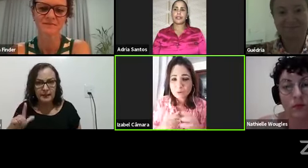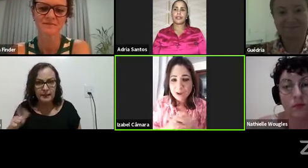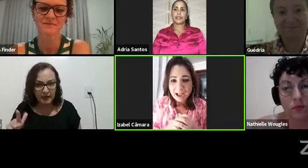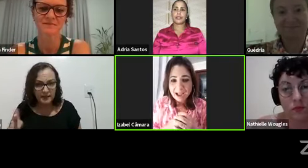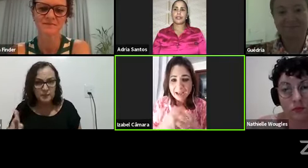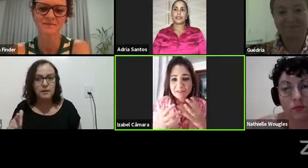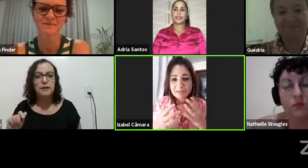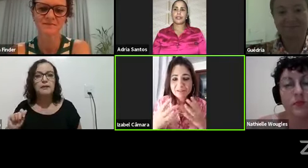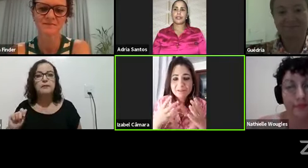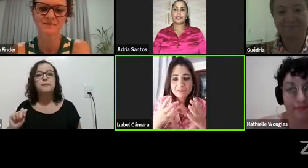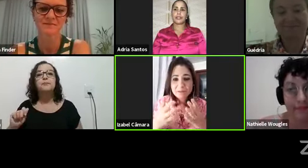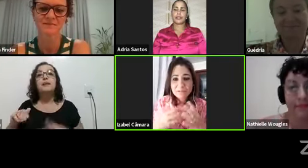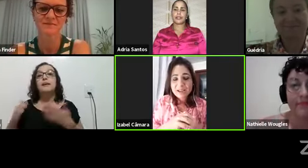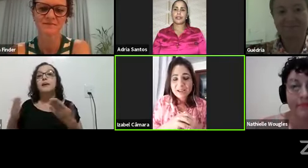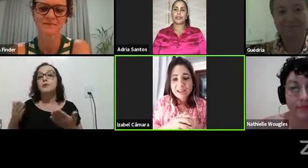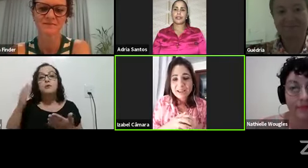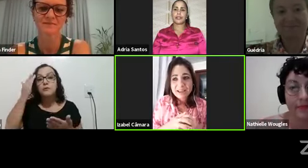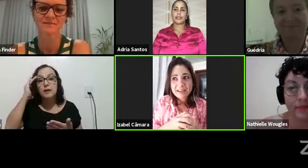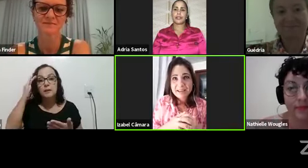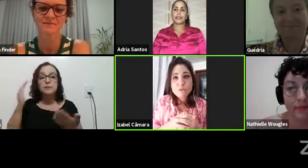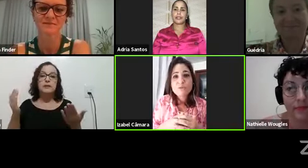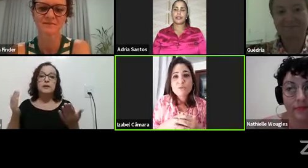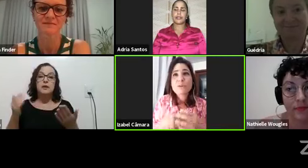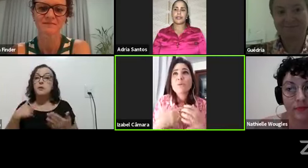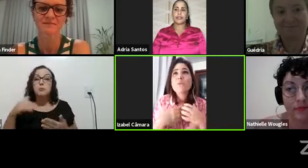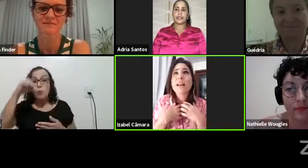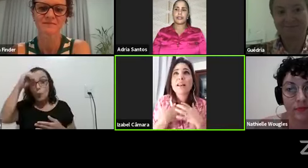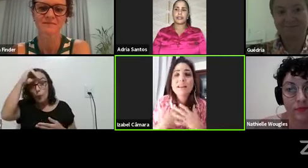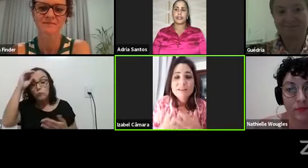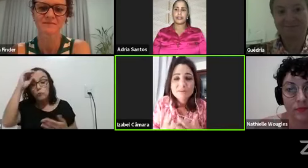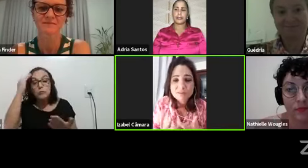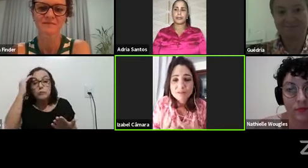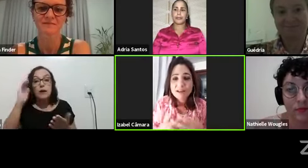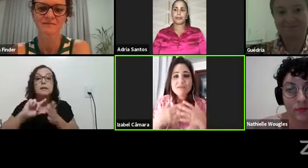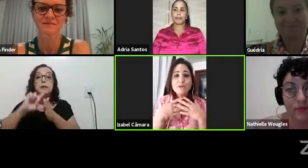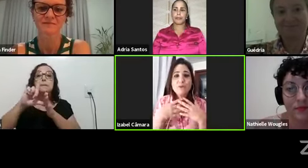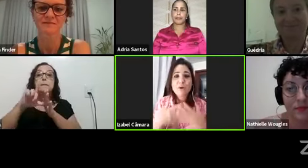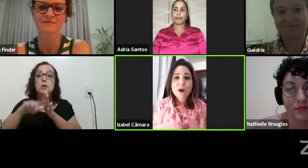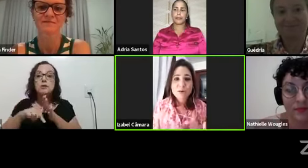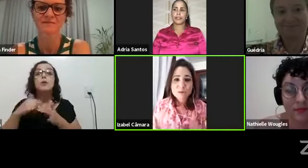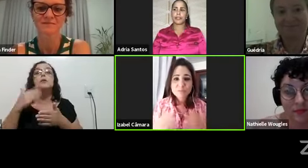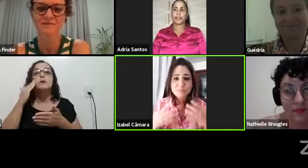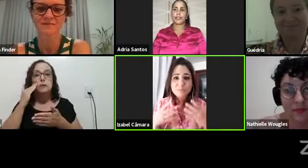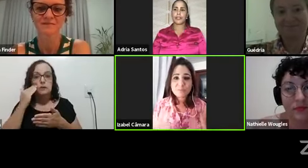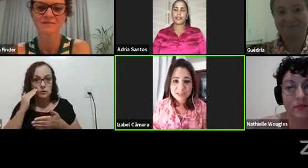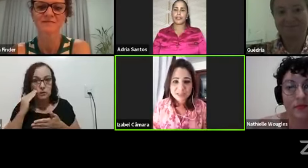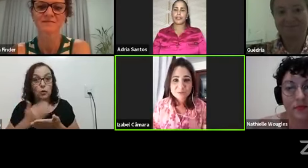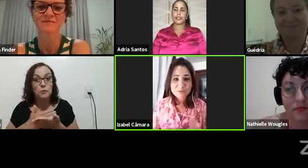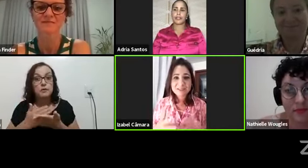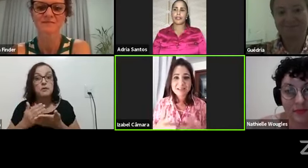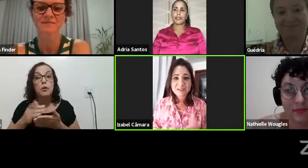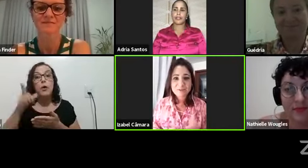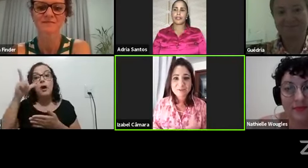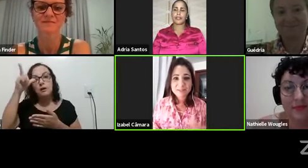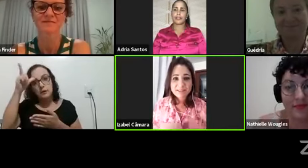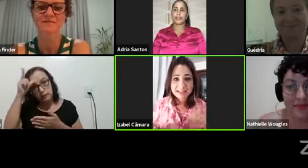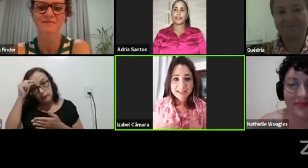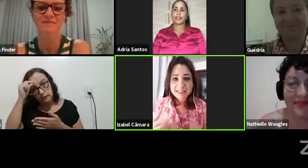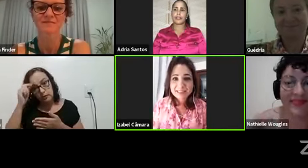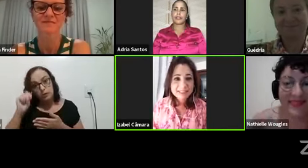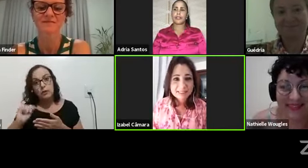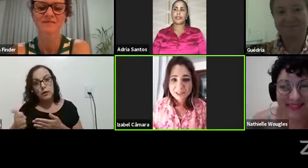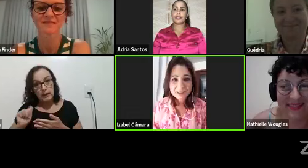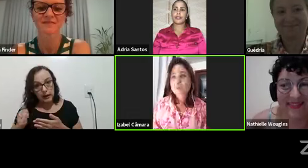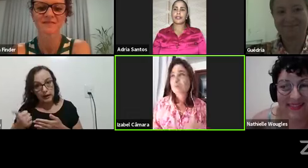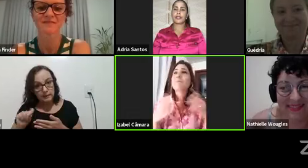me tocar, enfim. E foi um alívio enorme de um peso que saiu